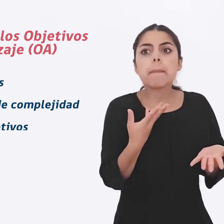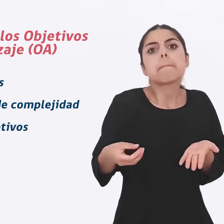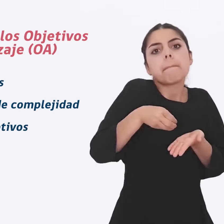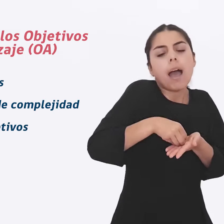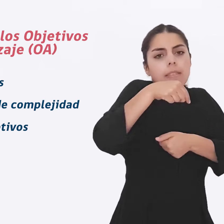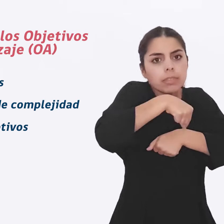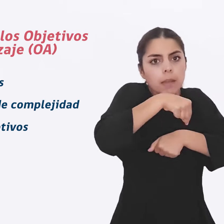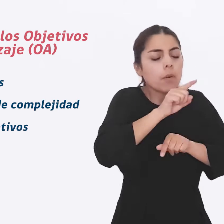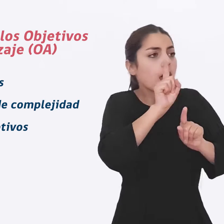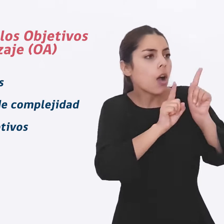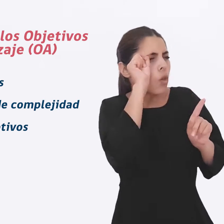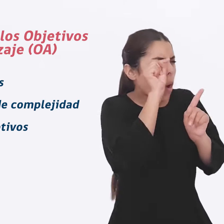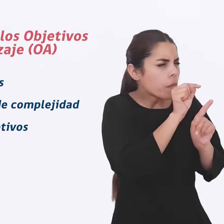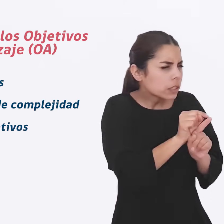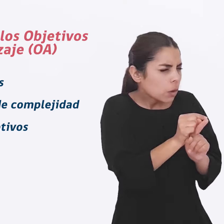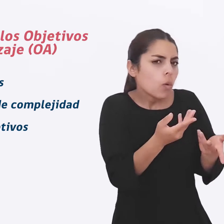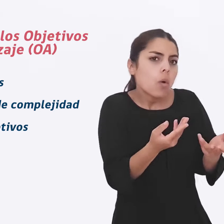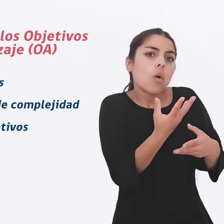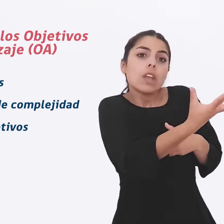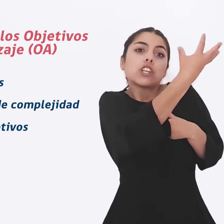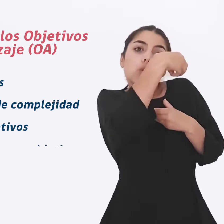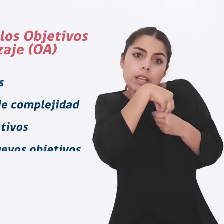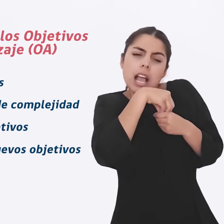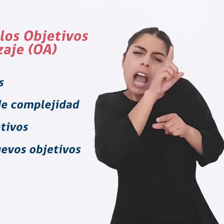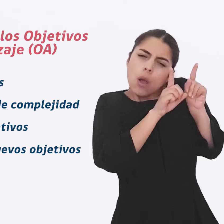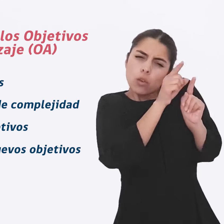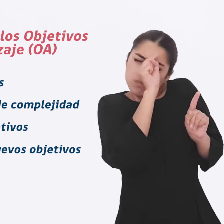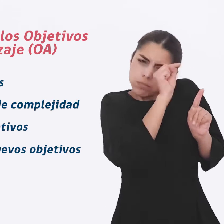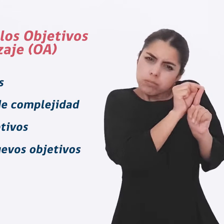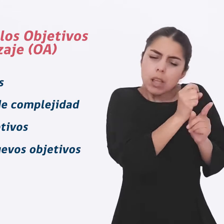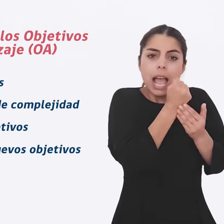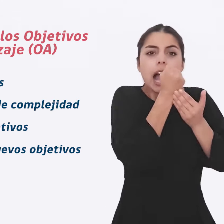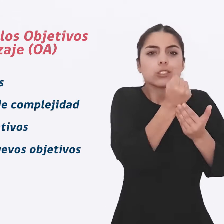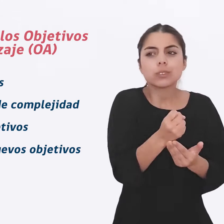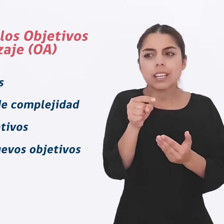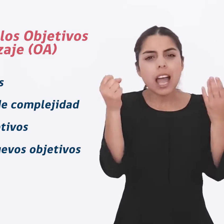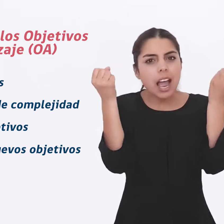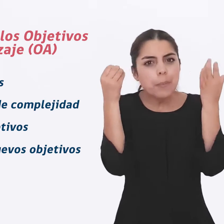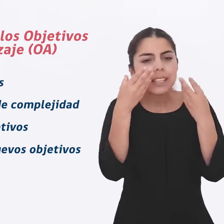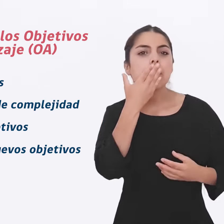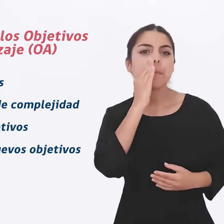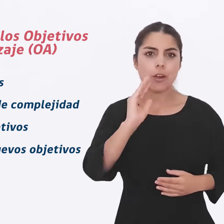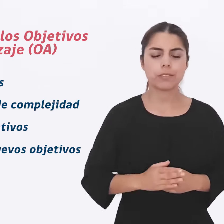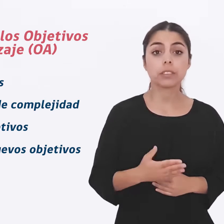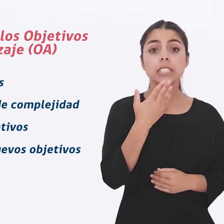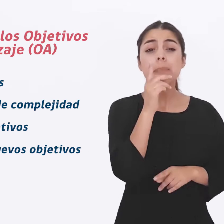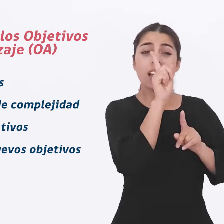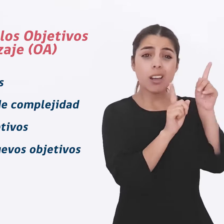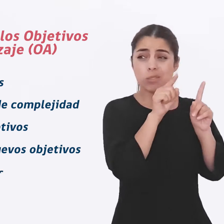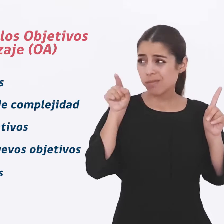considerar más tiempo para el trabajo de ciertos objetivos, incluir objetivos adicionales que enriquezcan los aprendizajes o